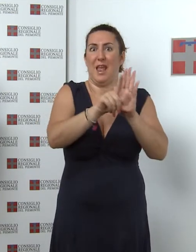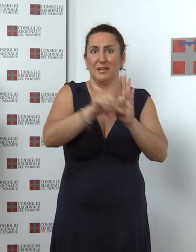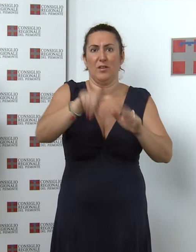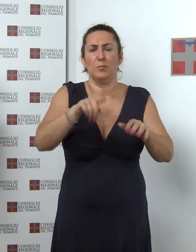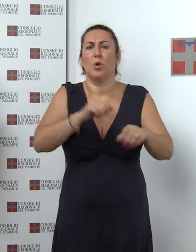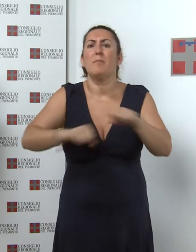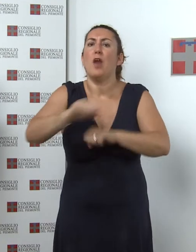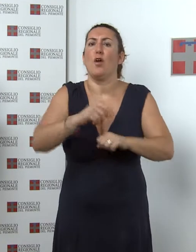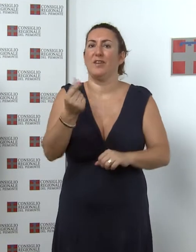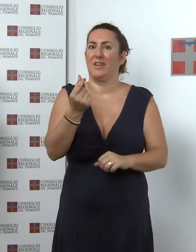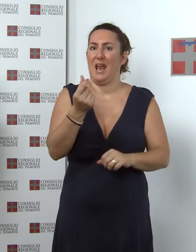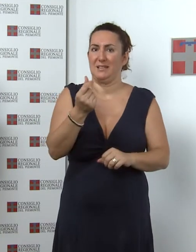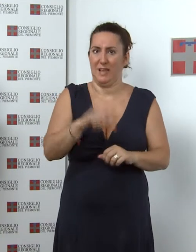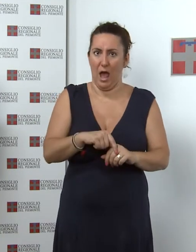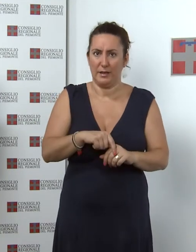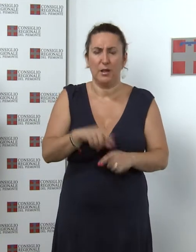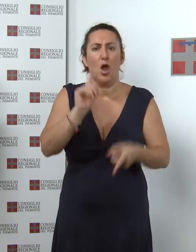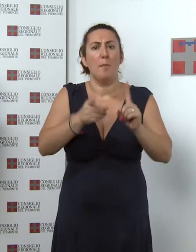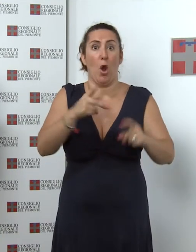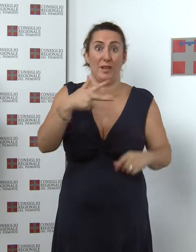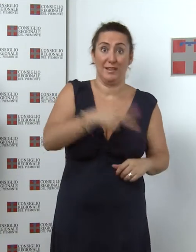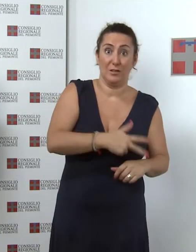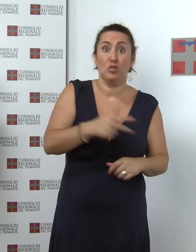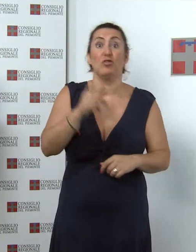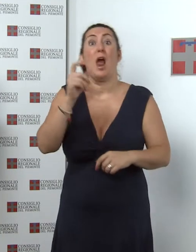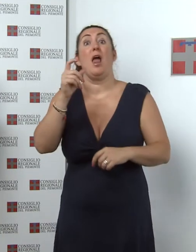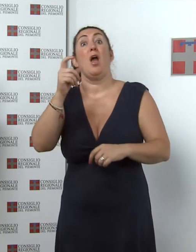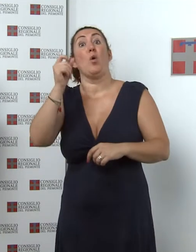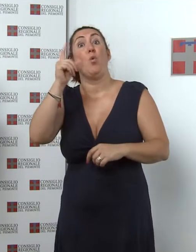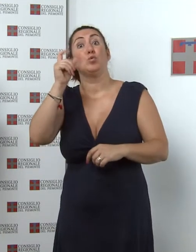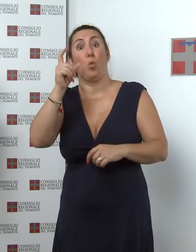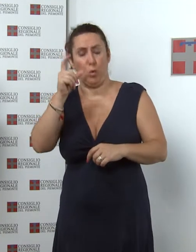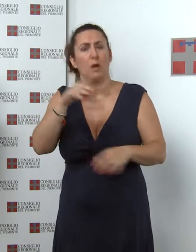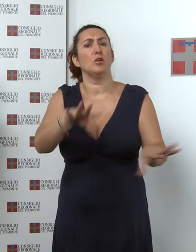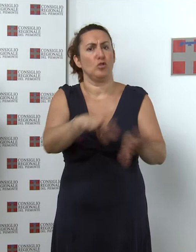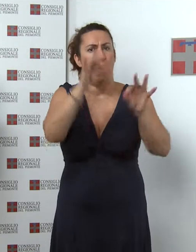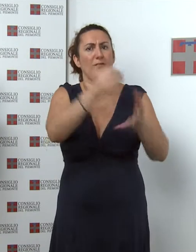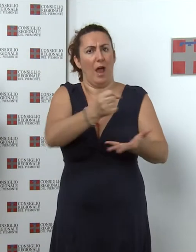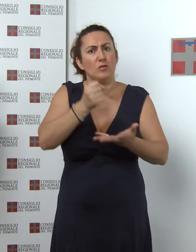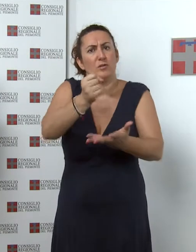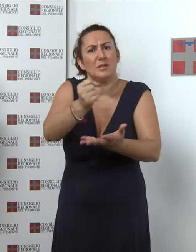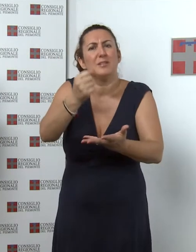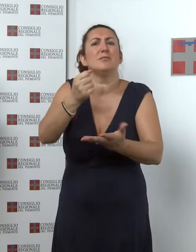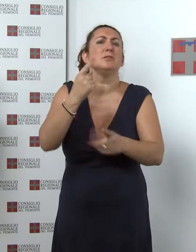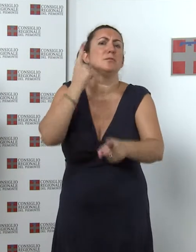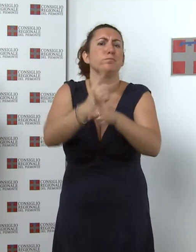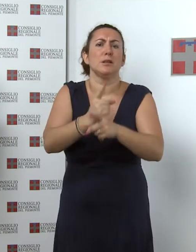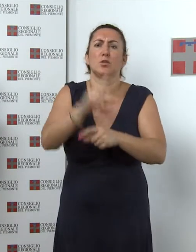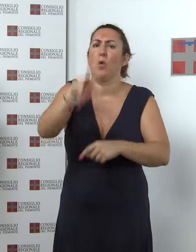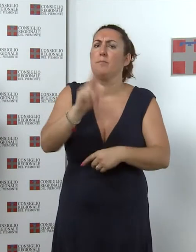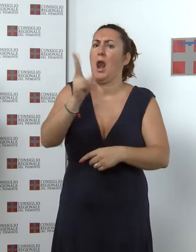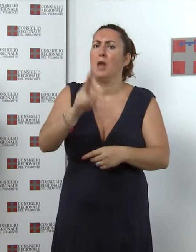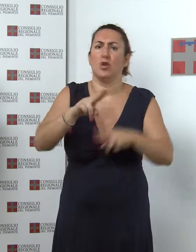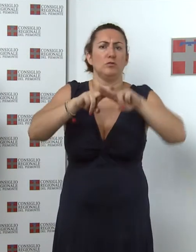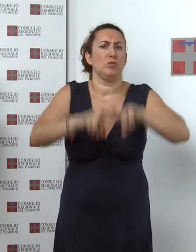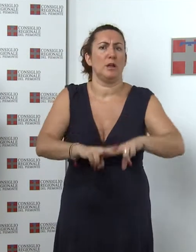finanziaria. In particolare, su politiche sociali e cultura, sono stati trovati i fondi per mantenere gli stanziamenti e valori del 2012,